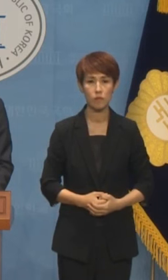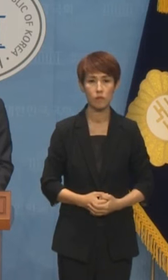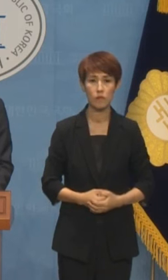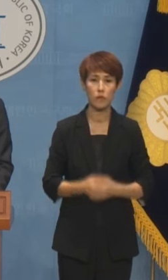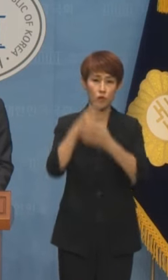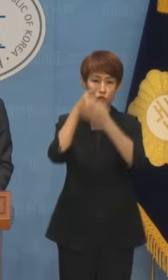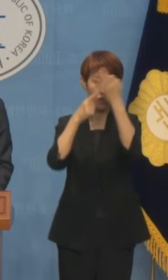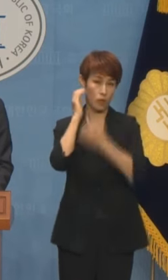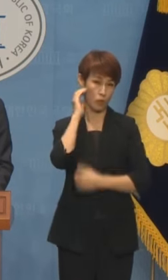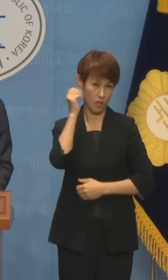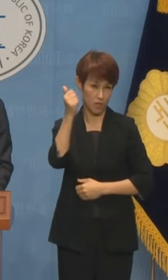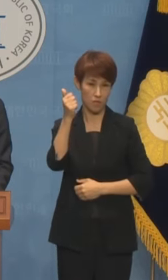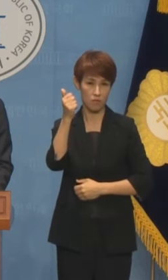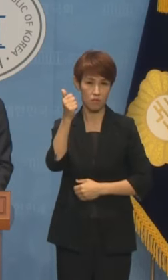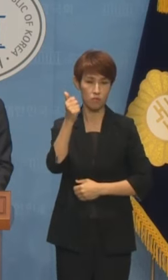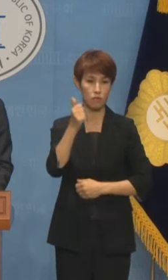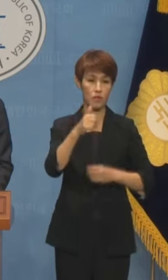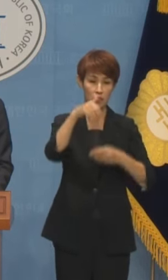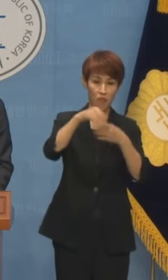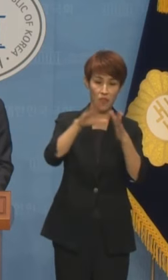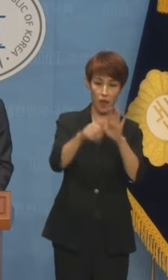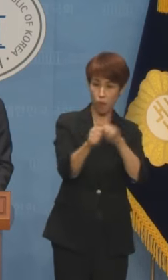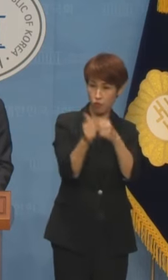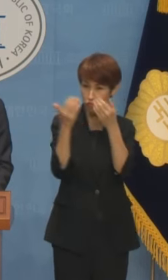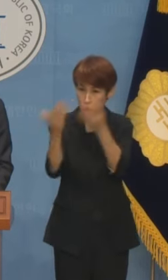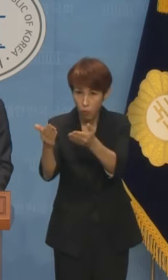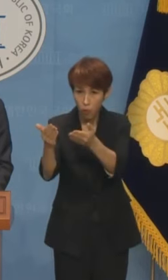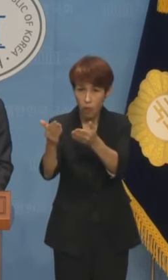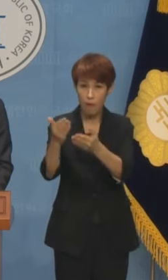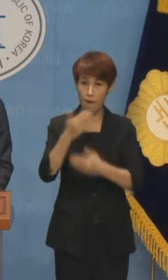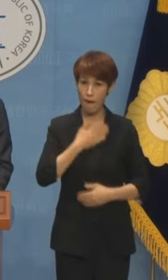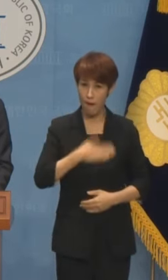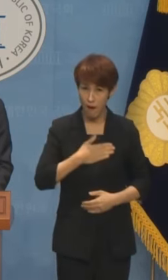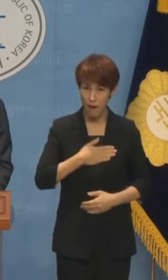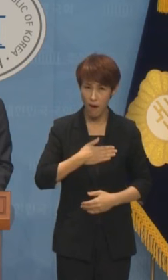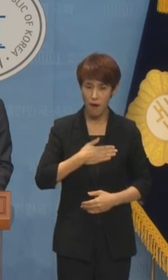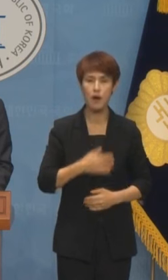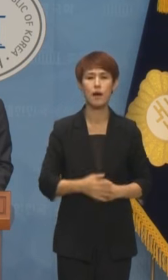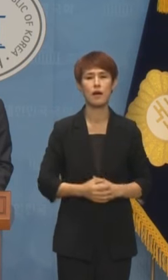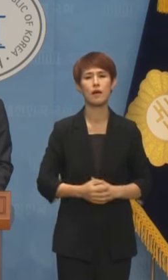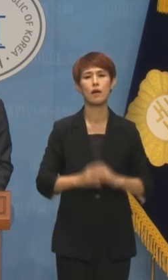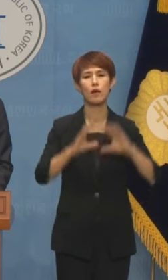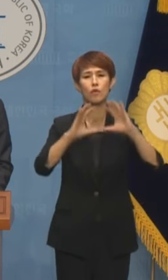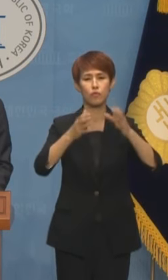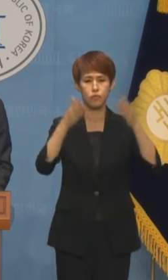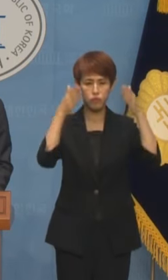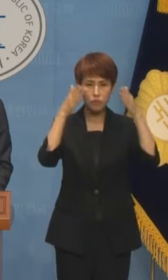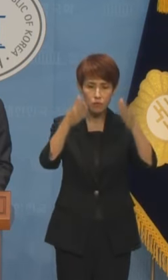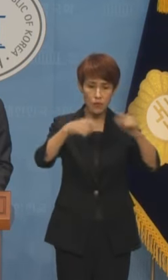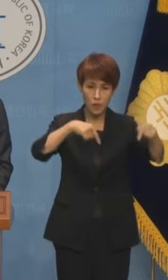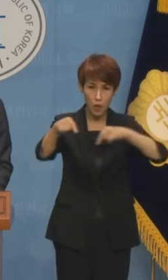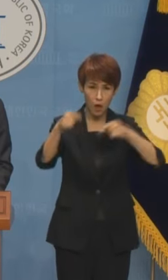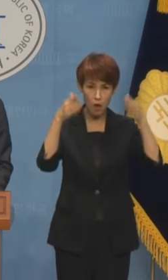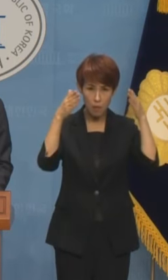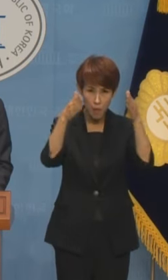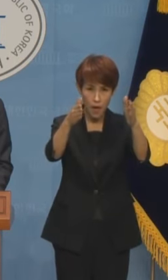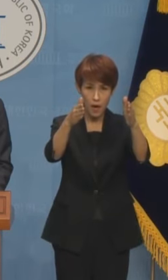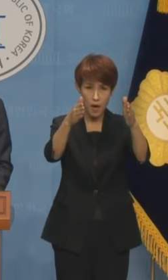윤석열 대통령이 총선 민의를 뼈아프게 새긴다면 이제라도 국정 기조를 전면